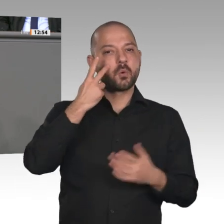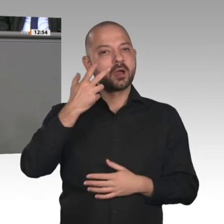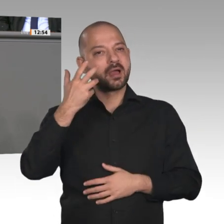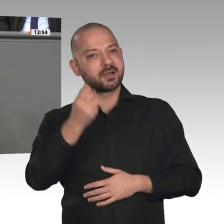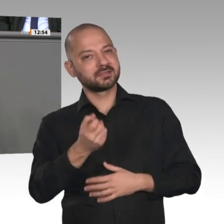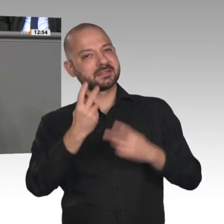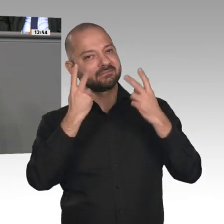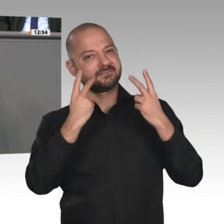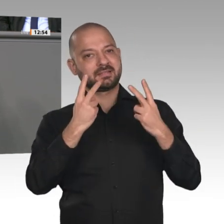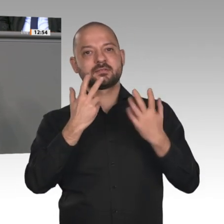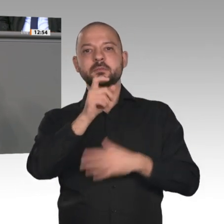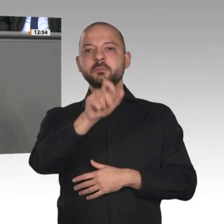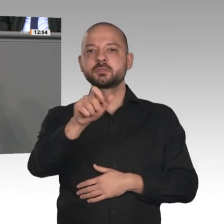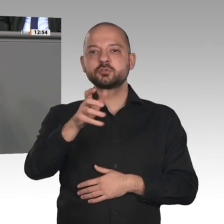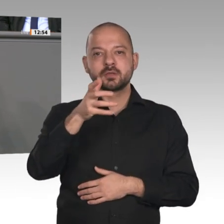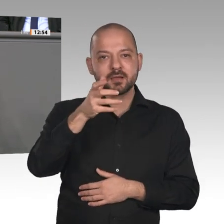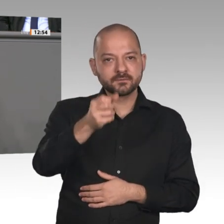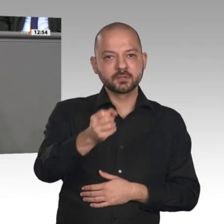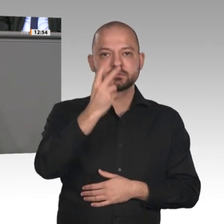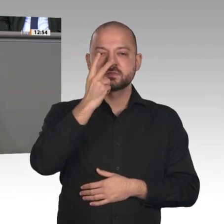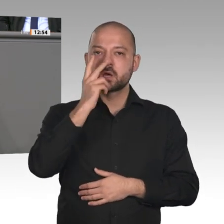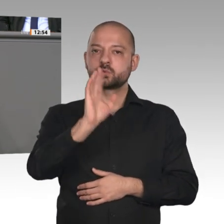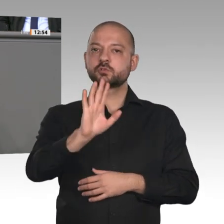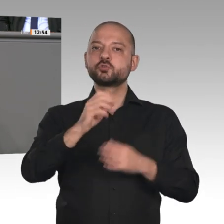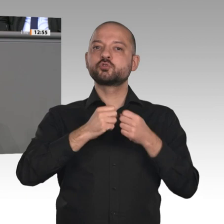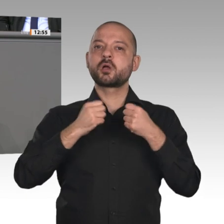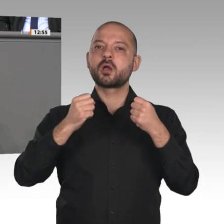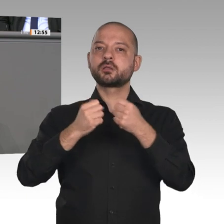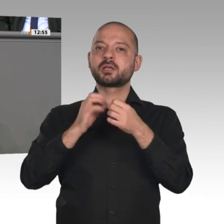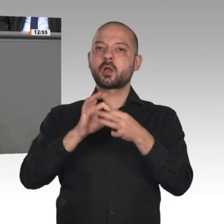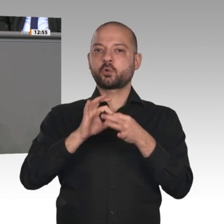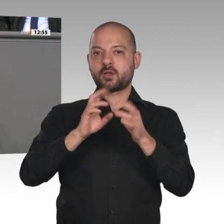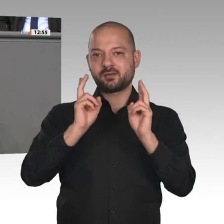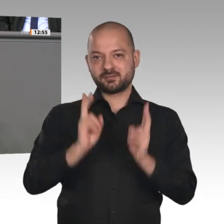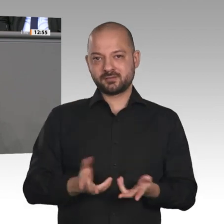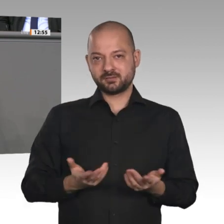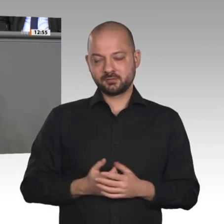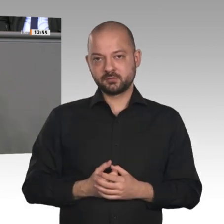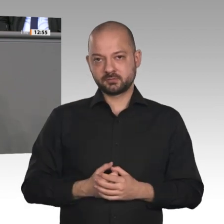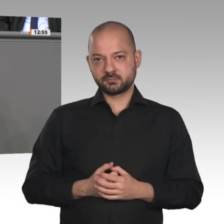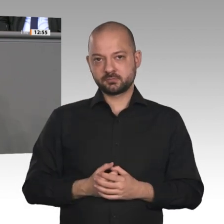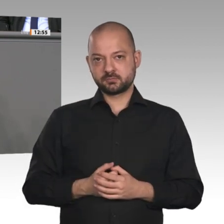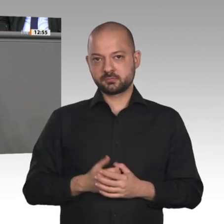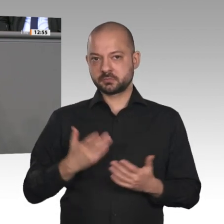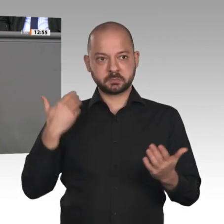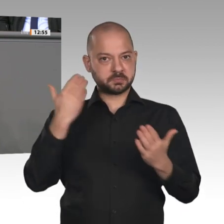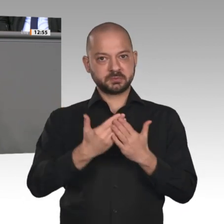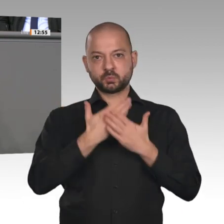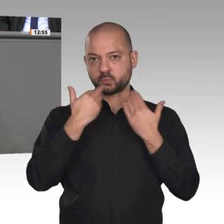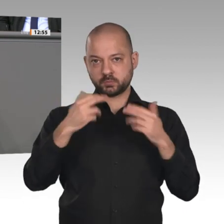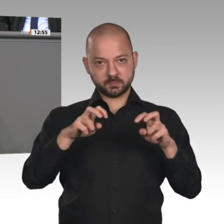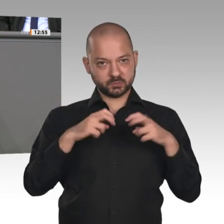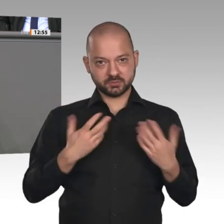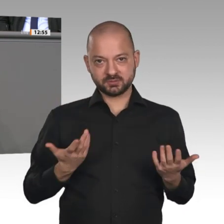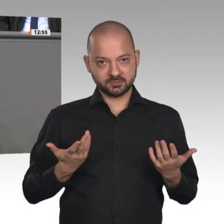mit dem Staatsangehörigkeitsrecht, die bisher nicht berücksichtigt wurden, durch Artikel 116 Absatz 2 völlig